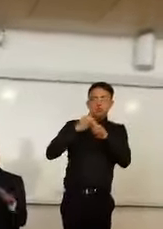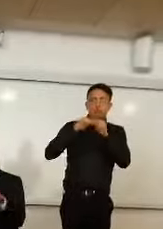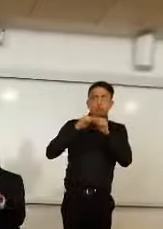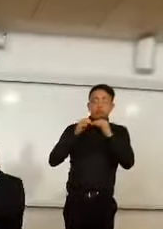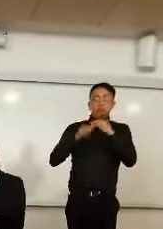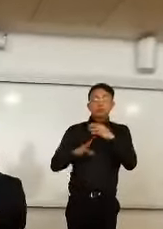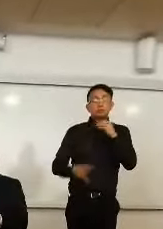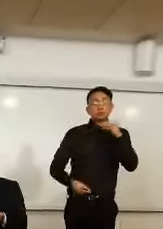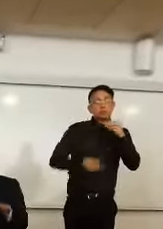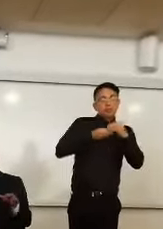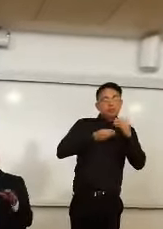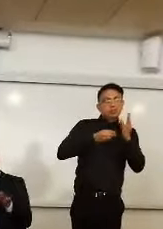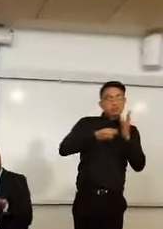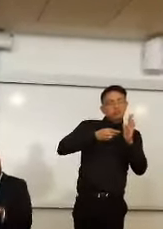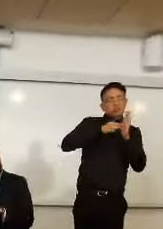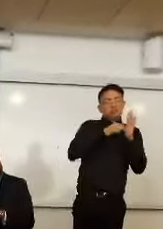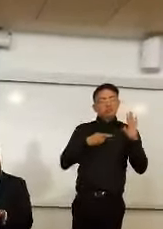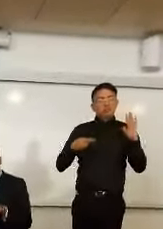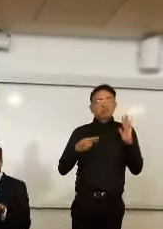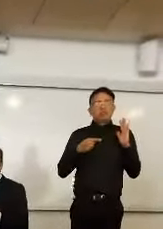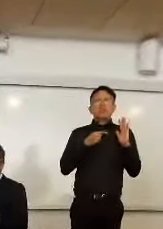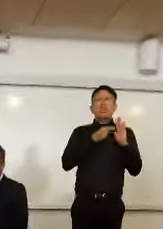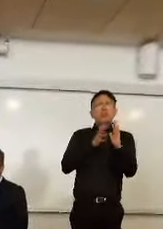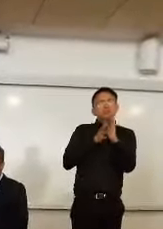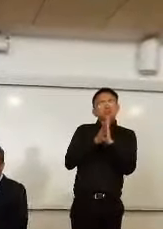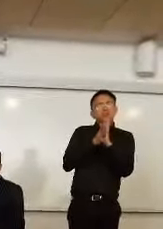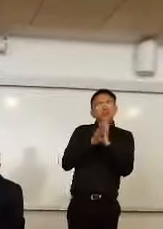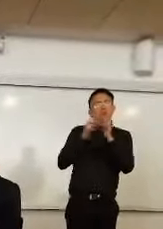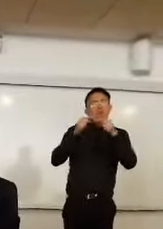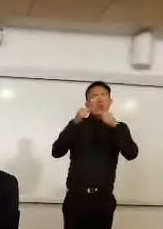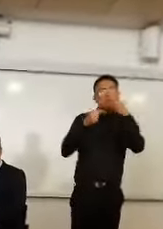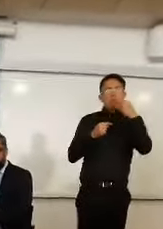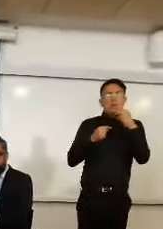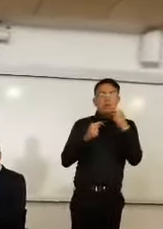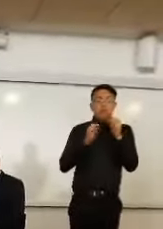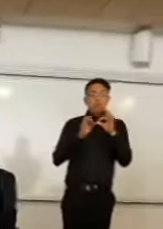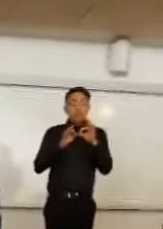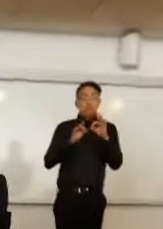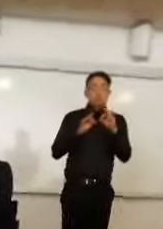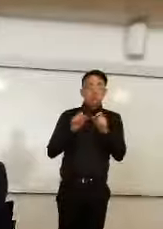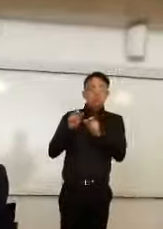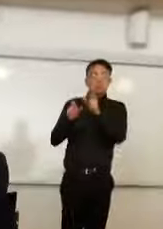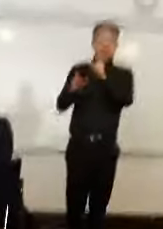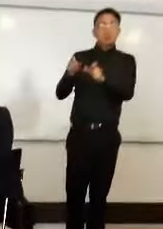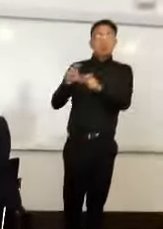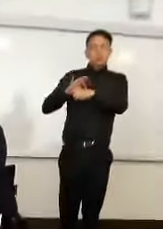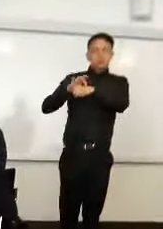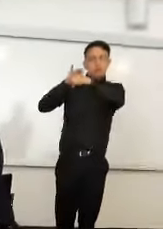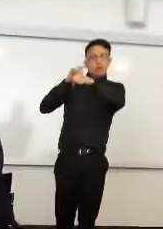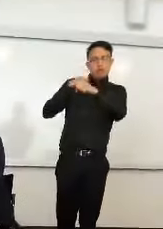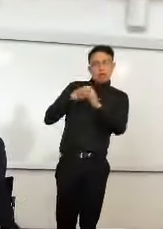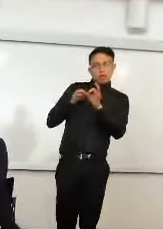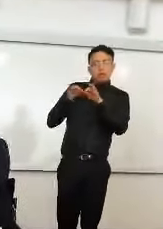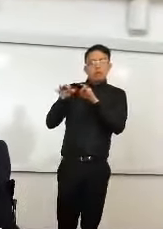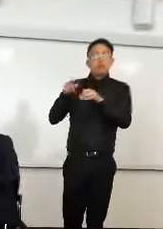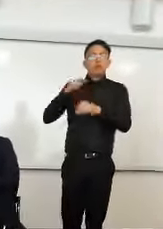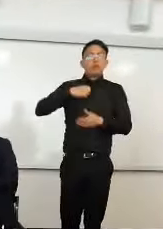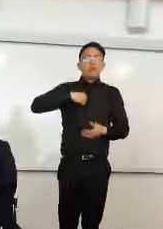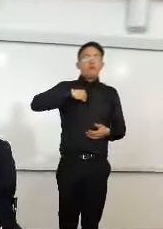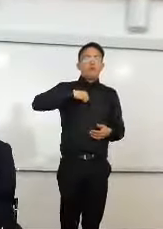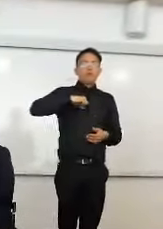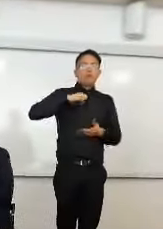técnico, un anexo técnico que da unos elementos para los profesionales de la salud de acuerdo con las obligaciones que se derivan para